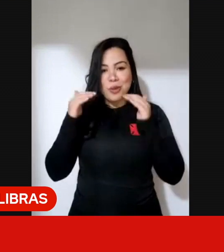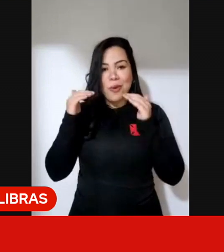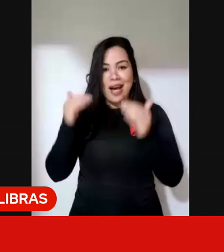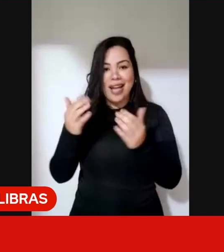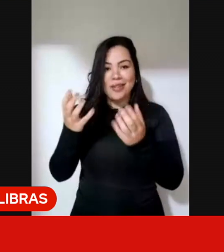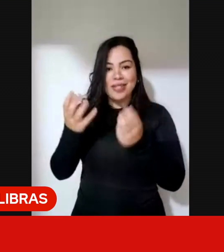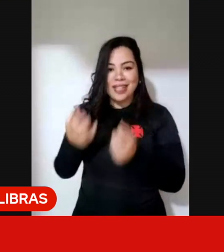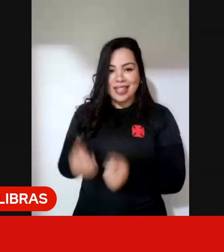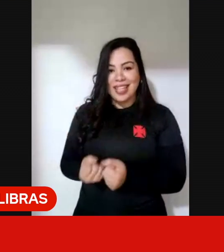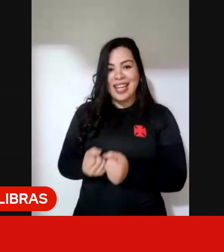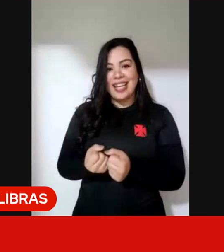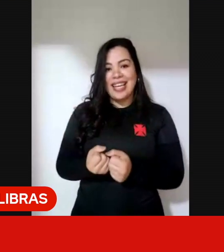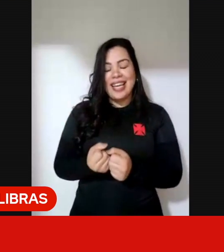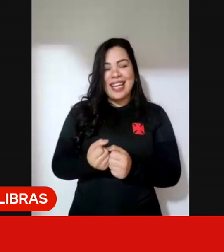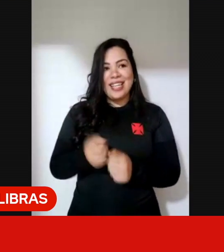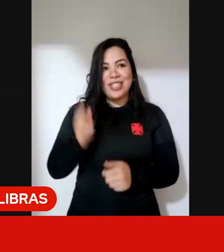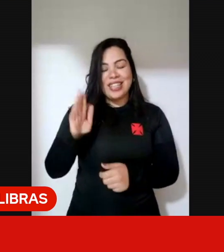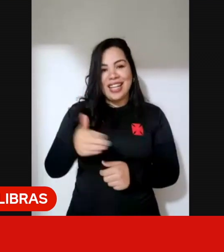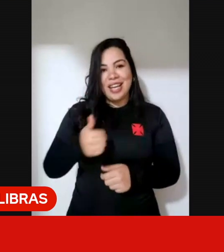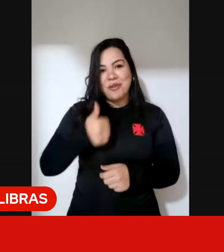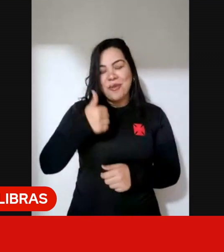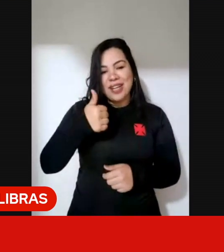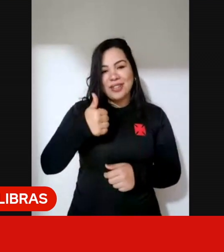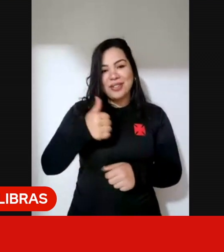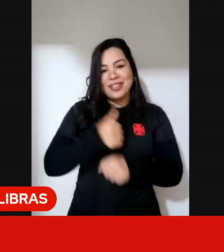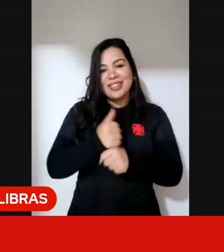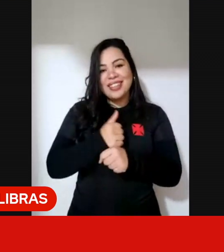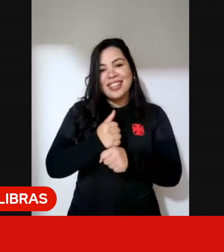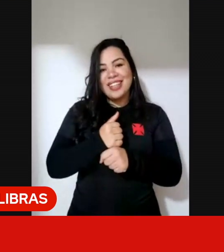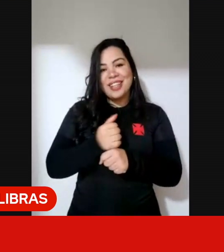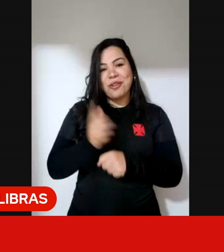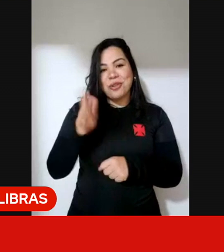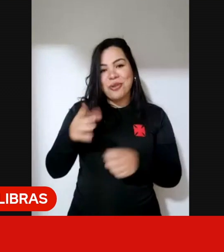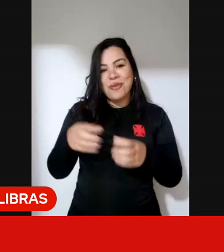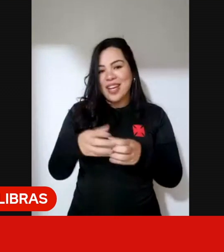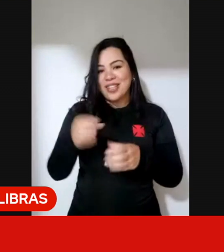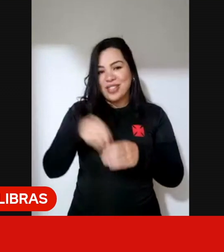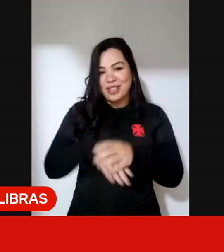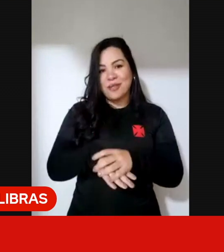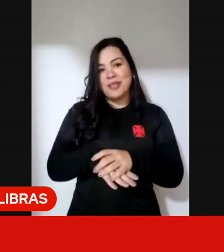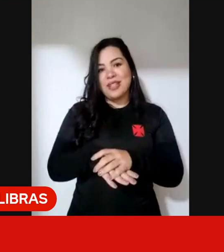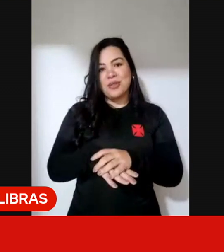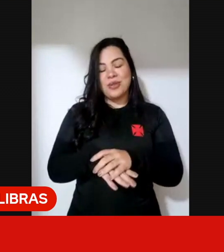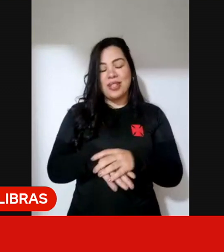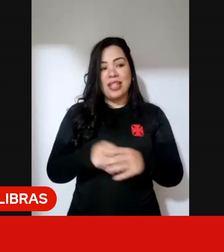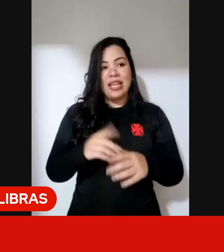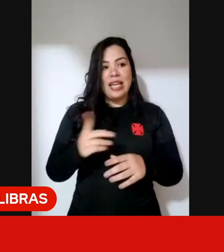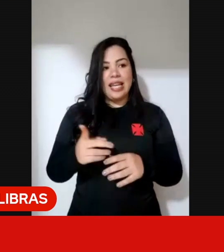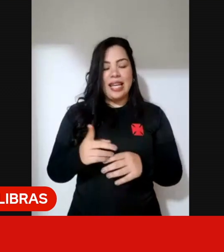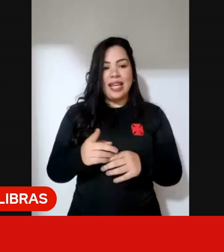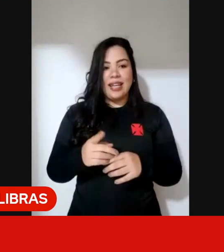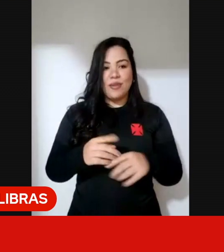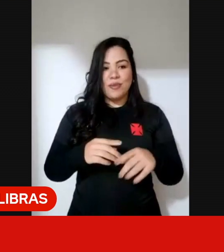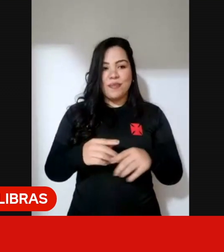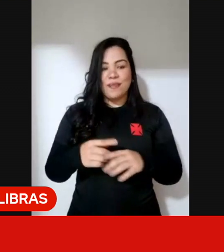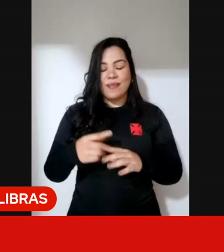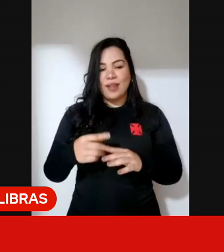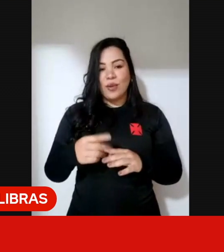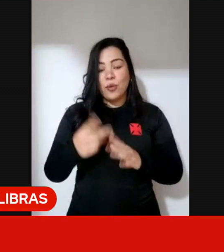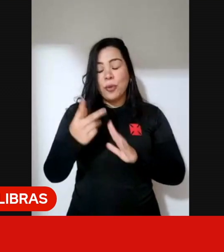me senti honrada, eu aceitei, e já tem um ano que eu estou com eles dentro da comunidade surda.